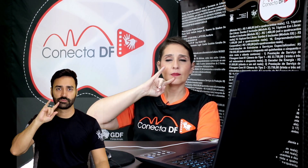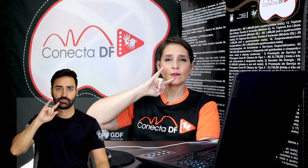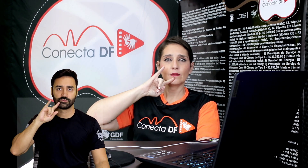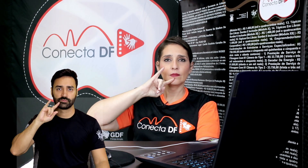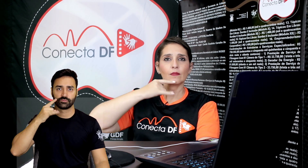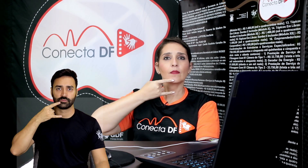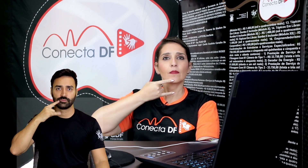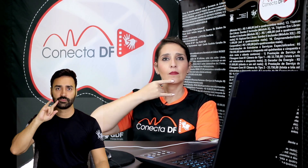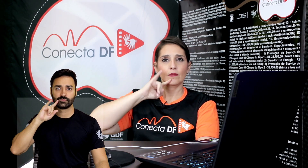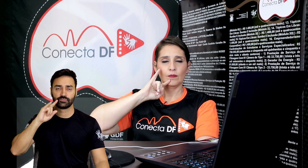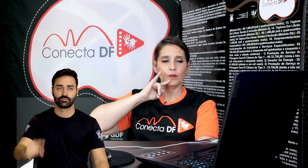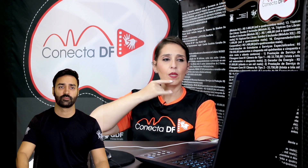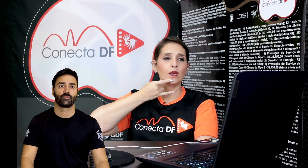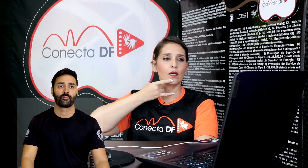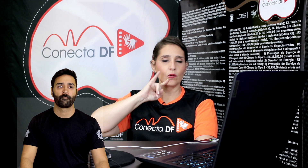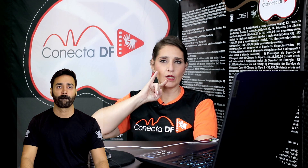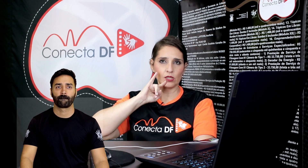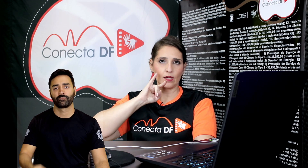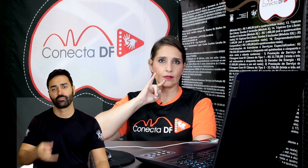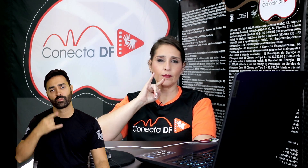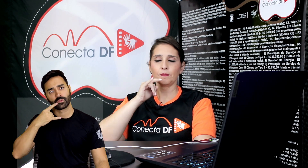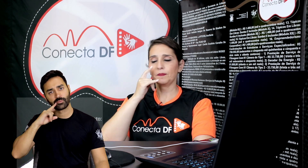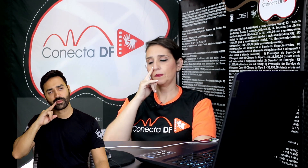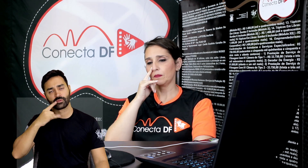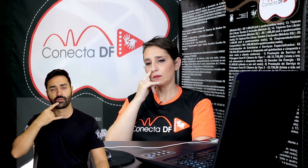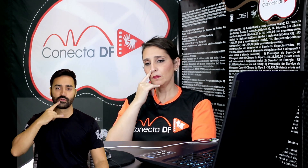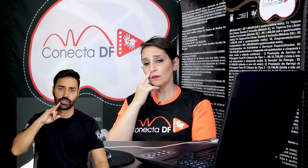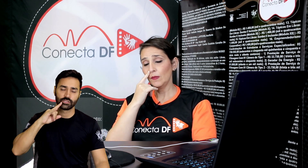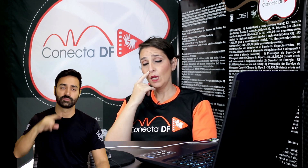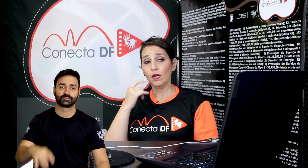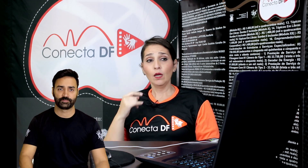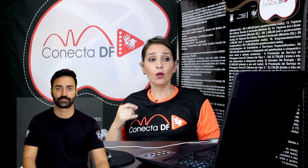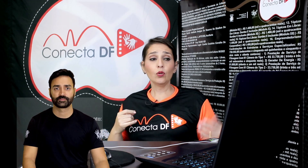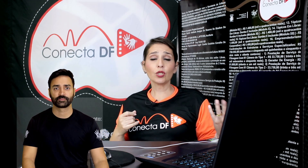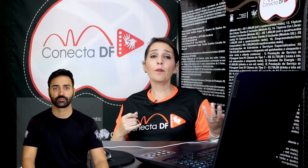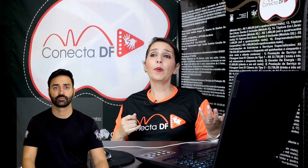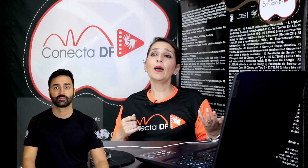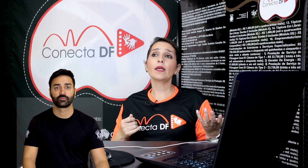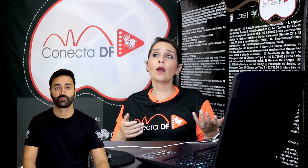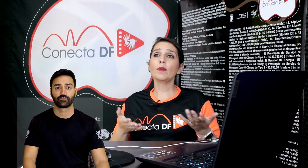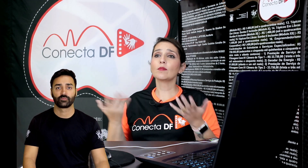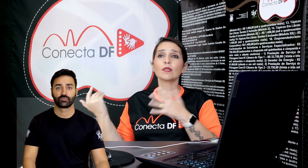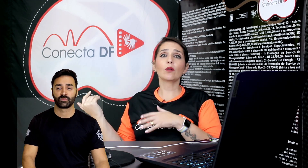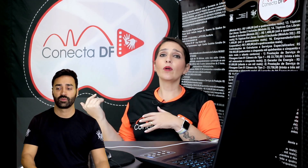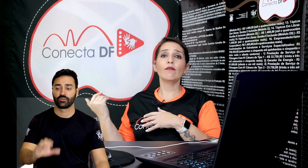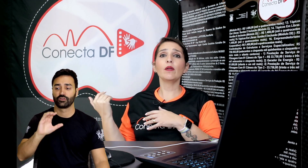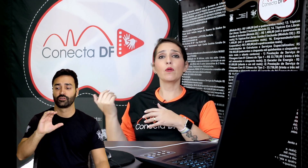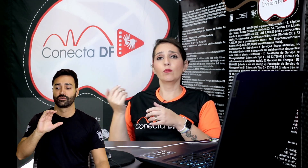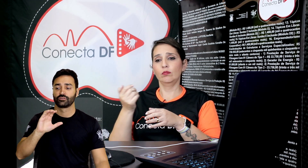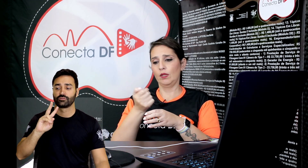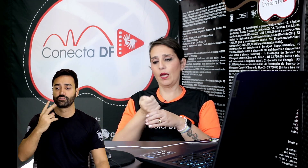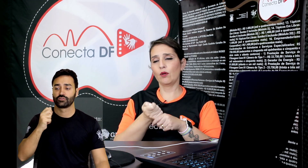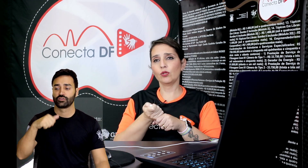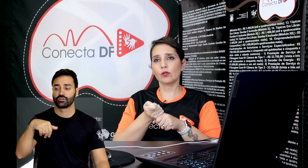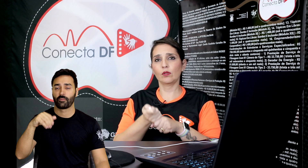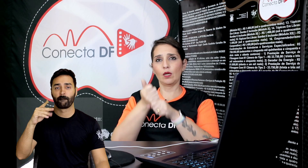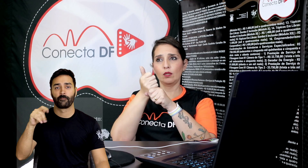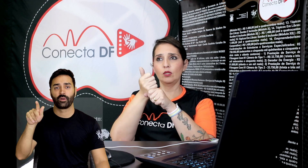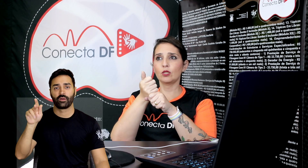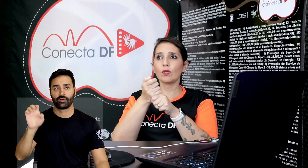Aqui. Pinga ou cachaça. O champanhe é o mesmo sinal do Réveillon, que